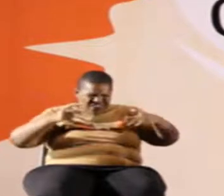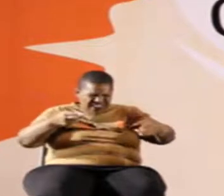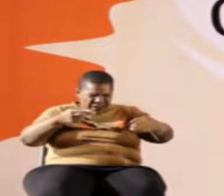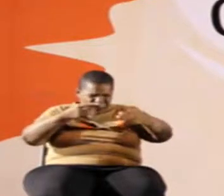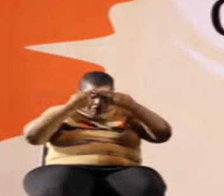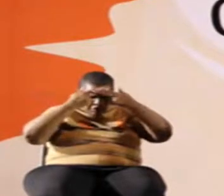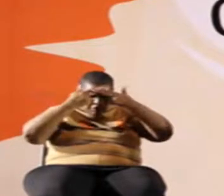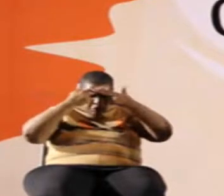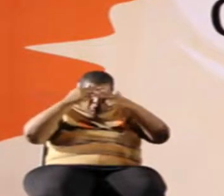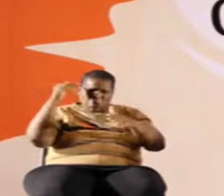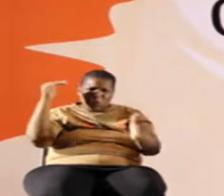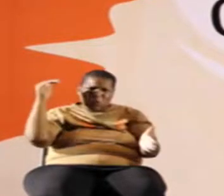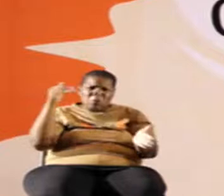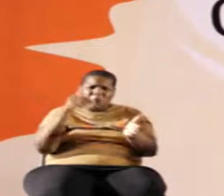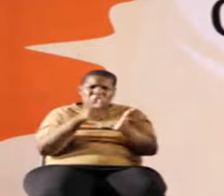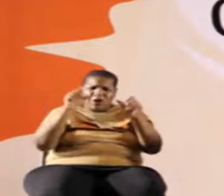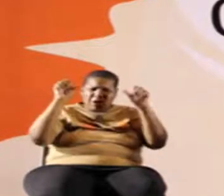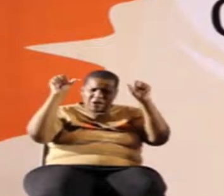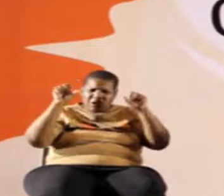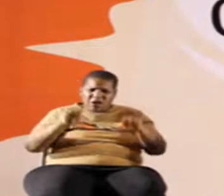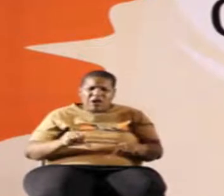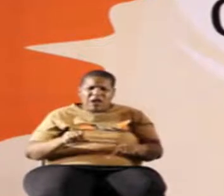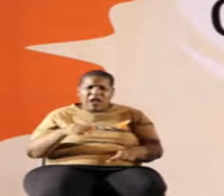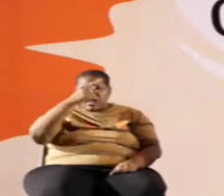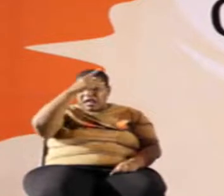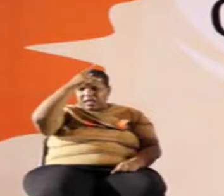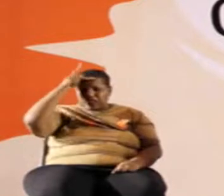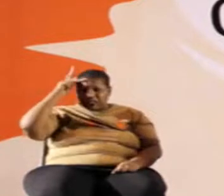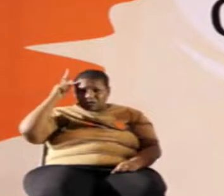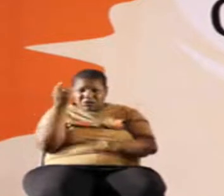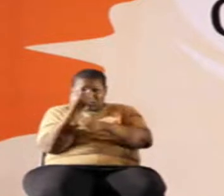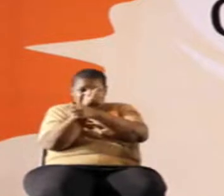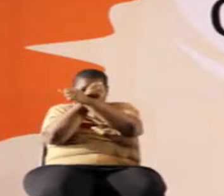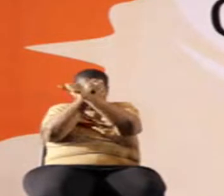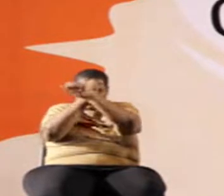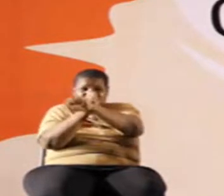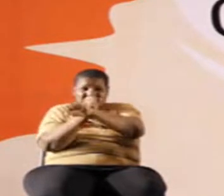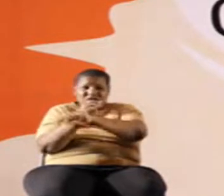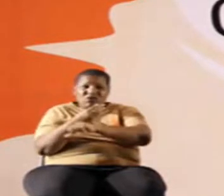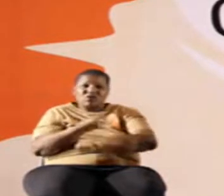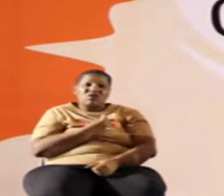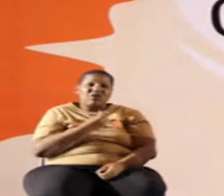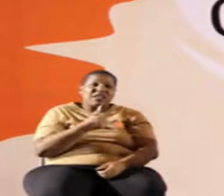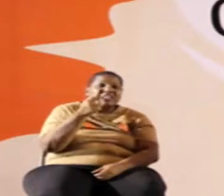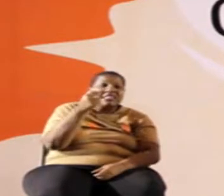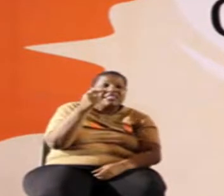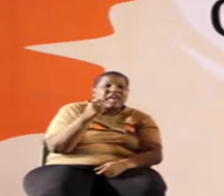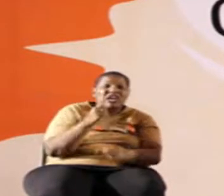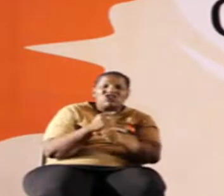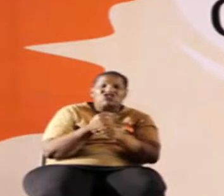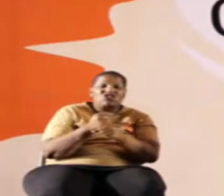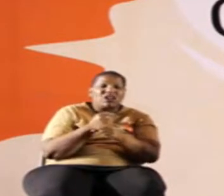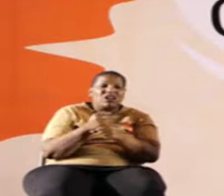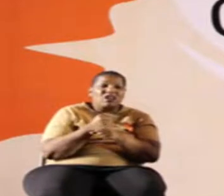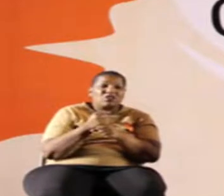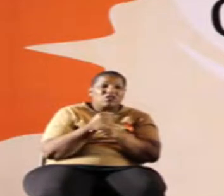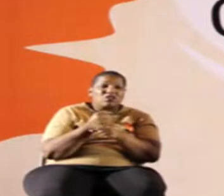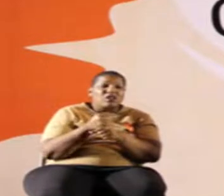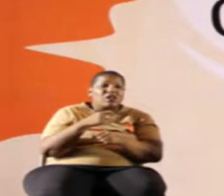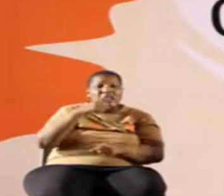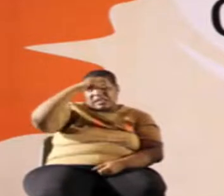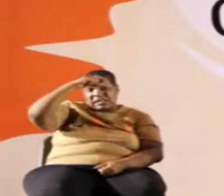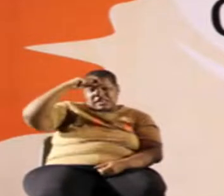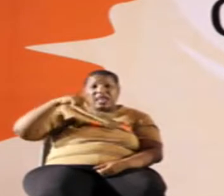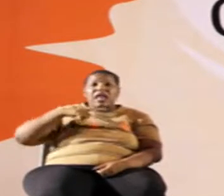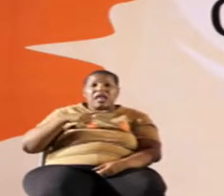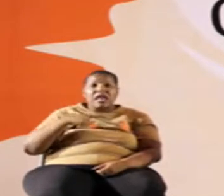que, nos piores anos, as pessoas que estavam escravizadas viviam apenas 7 anos de trabalho extenuante e torturante.